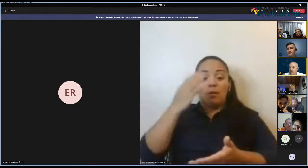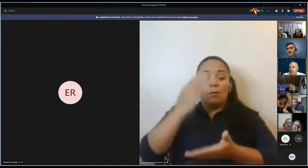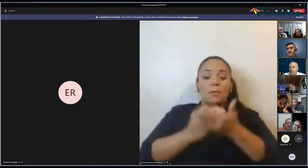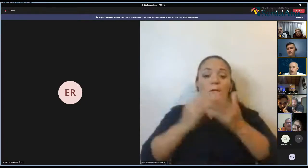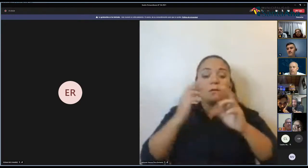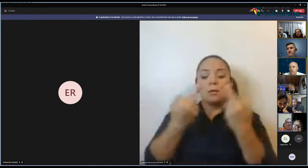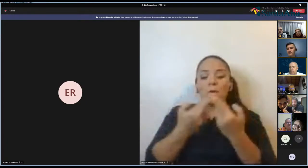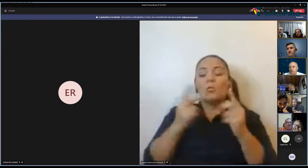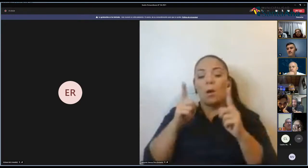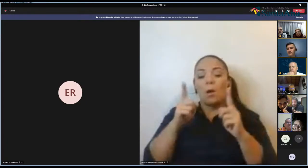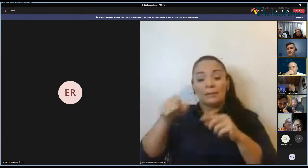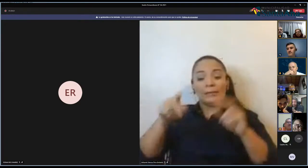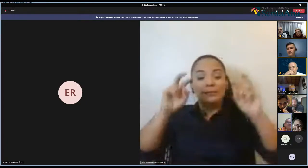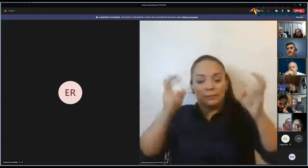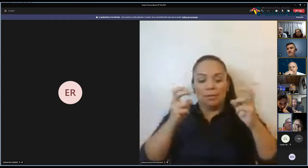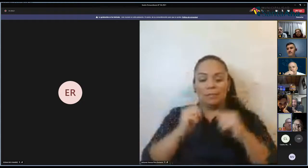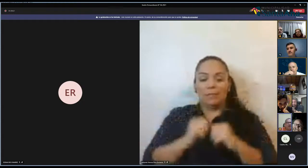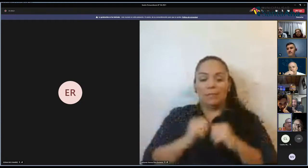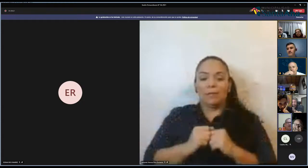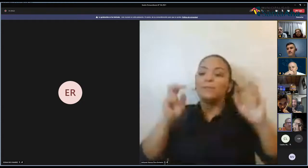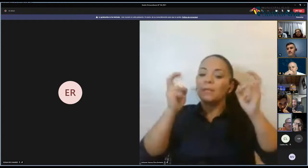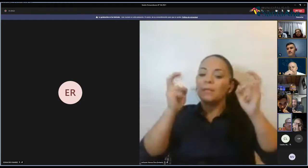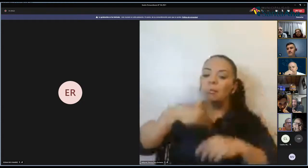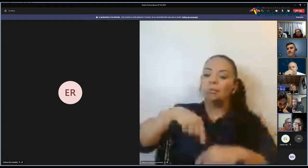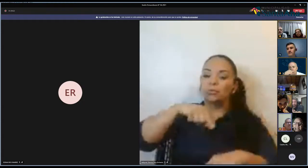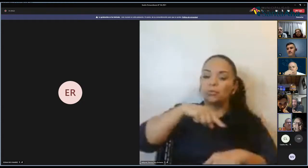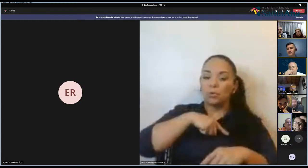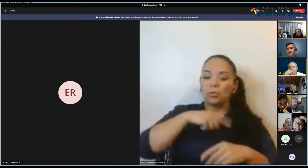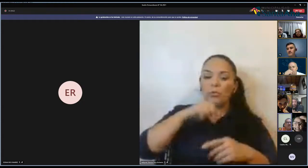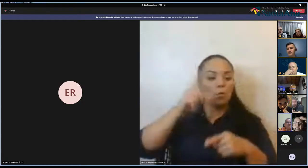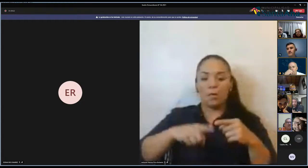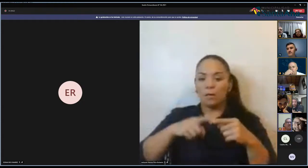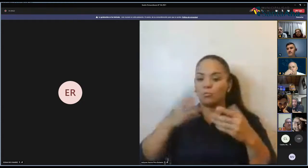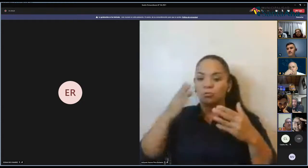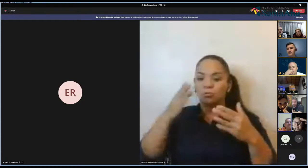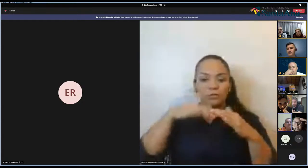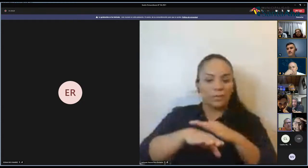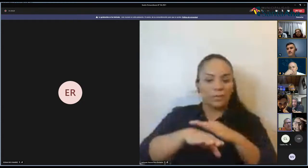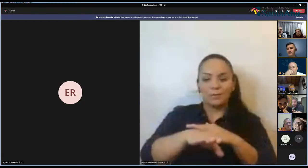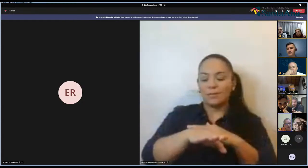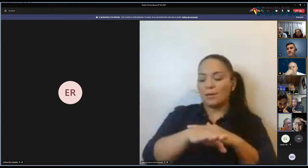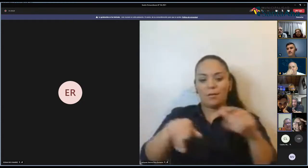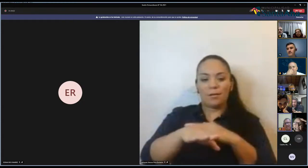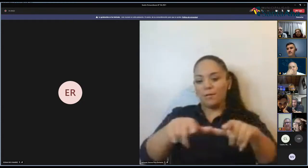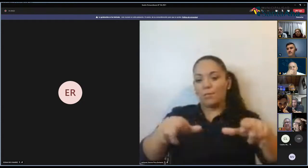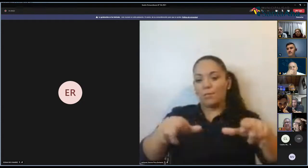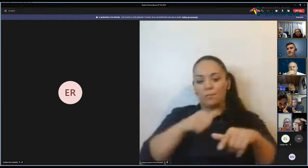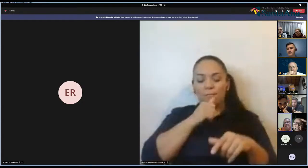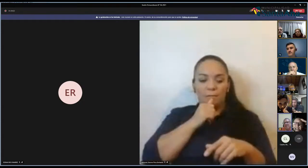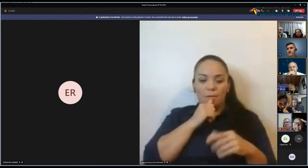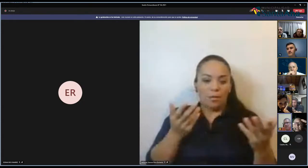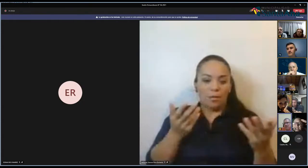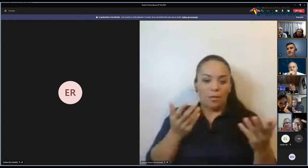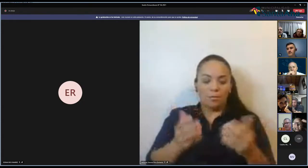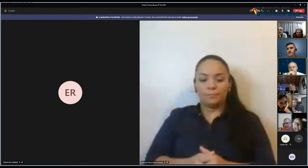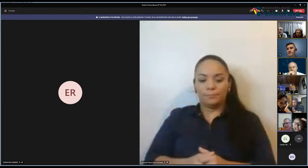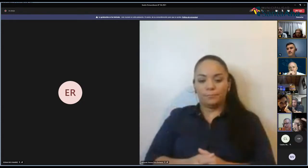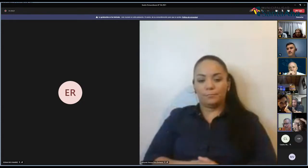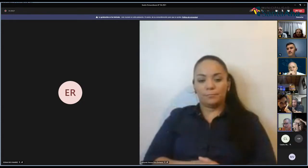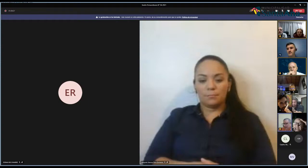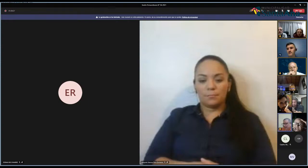este tema sea el tema de que nosotros finalmente no podíamos ingresar a la propiedad privada y la solución que